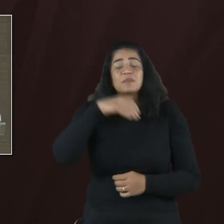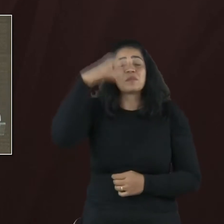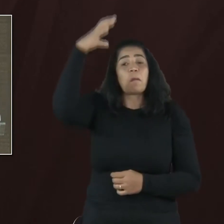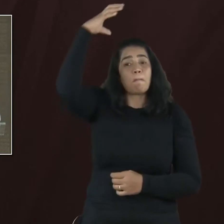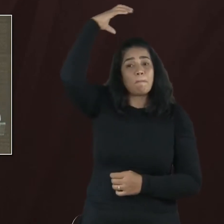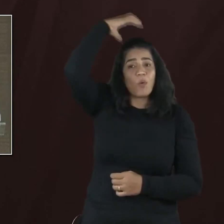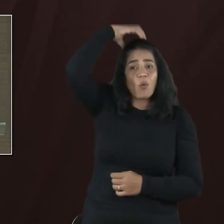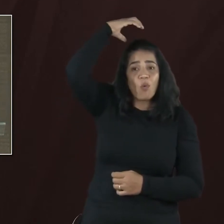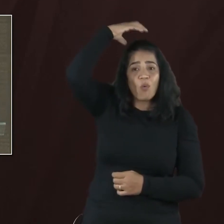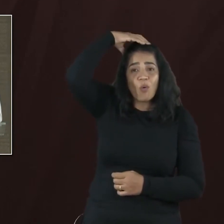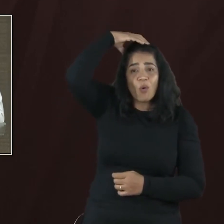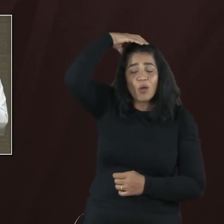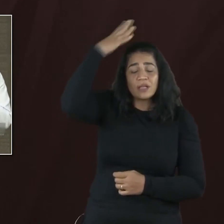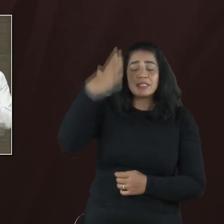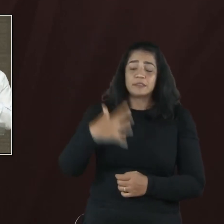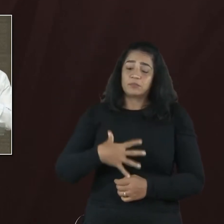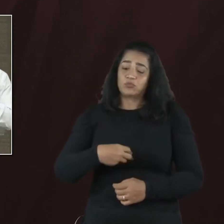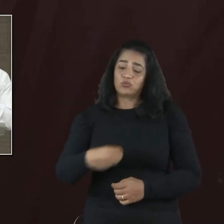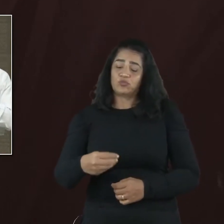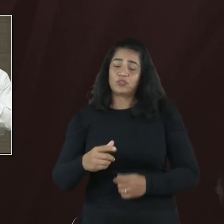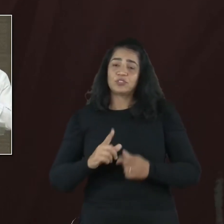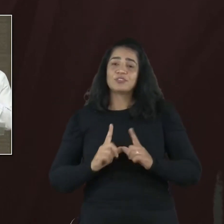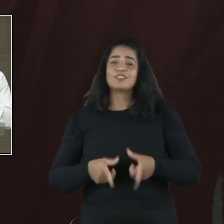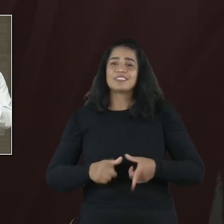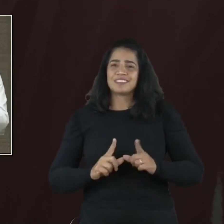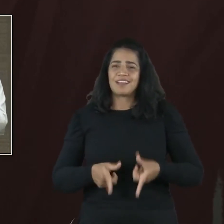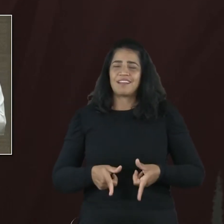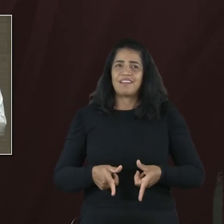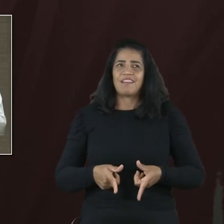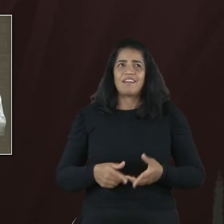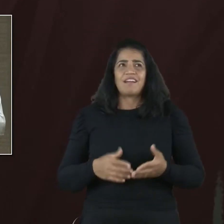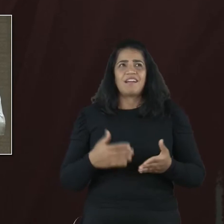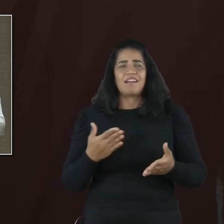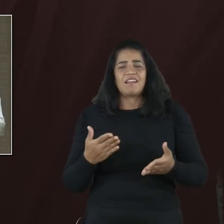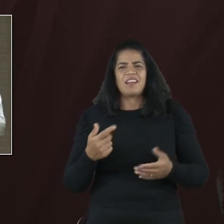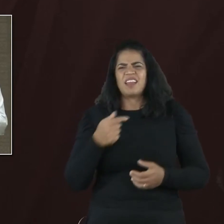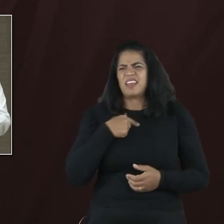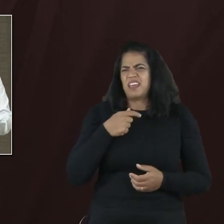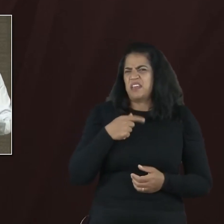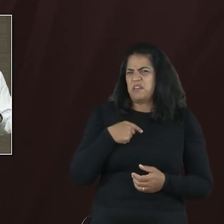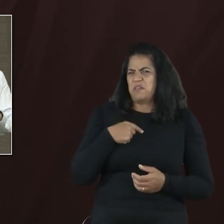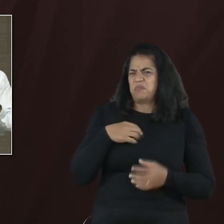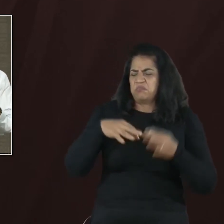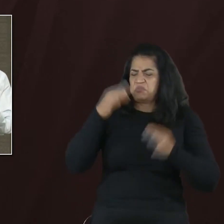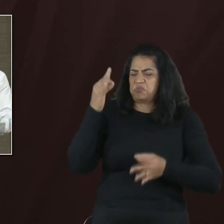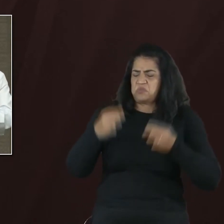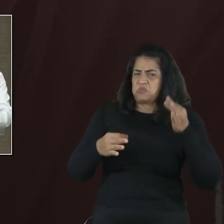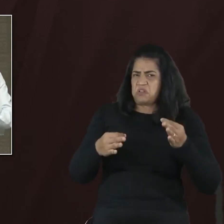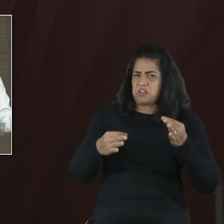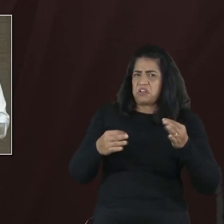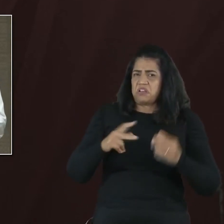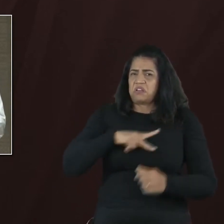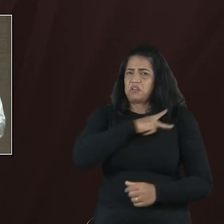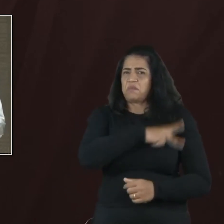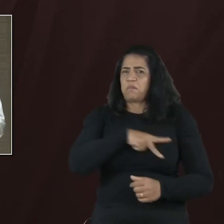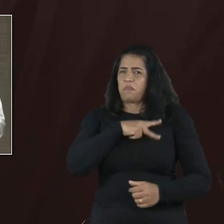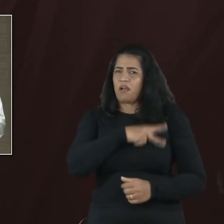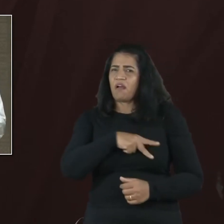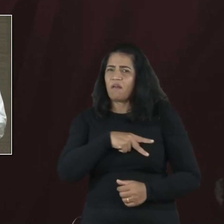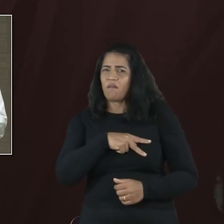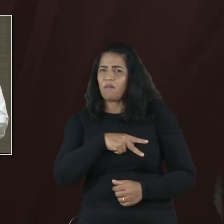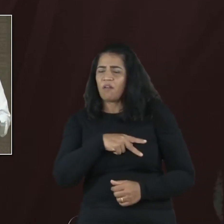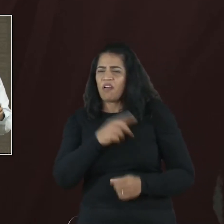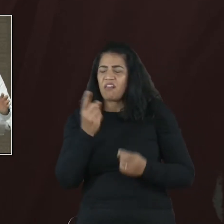o Espírito Santo, eu não sei dizer, eu sinceramente não quero julgar. Mas irmãos, o Espírito Santo tinha reservado alguma coisa para